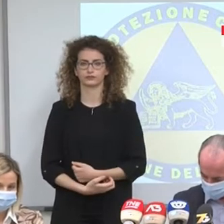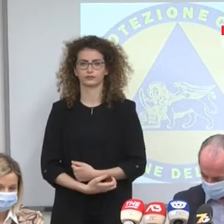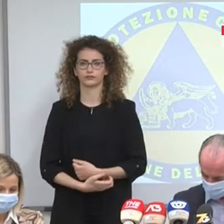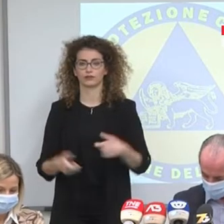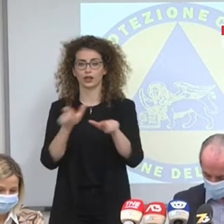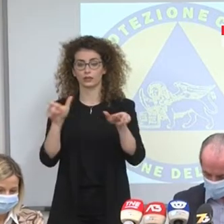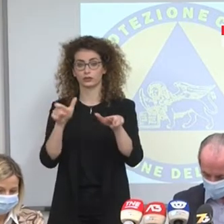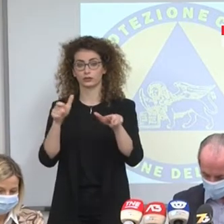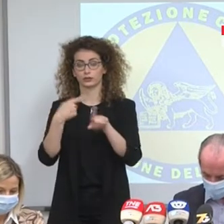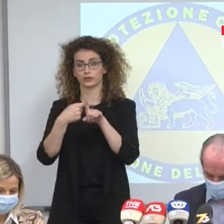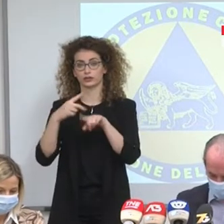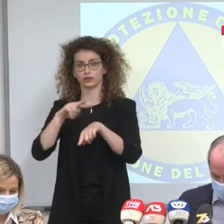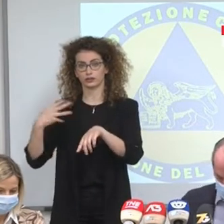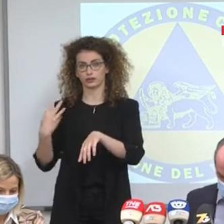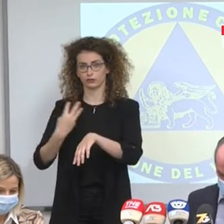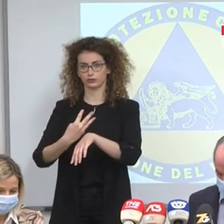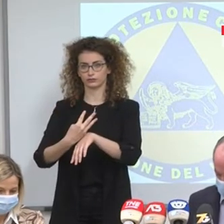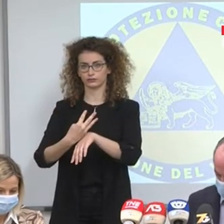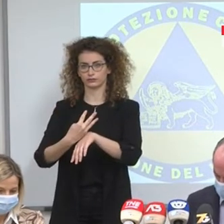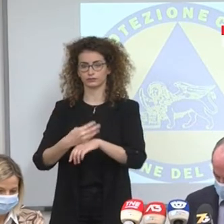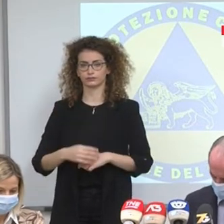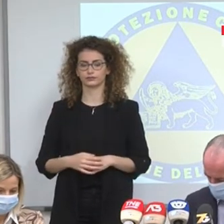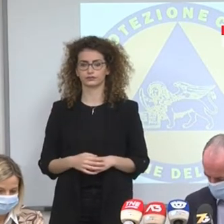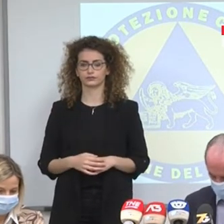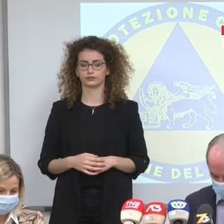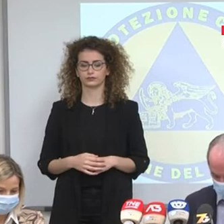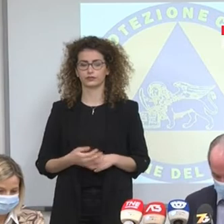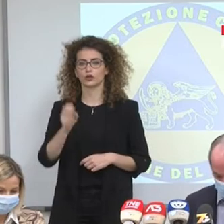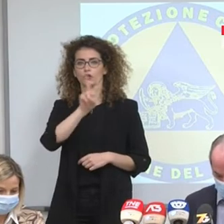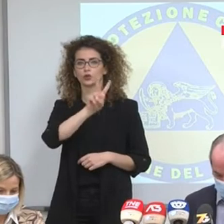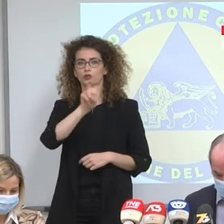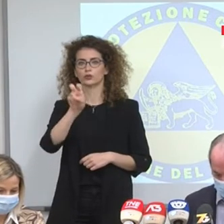I positivi delle ultime 24 ore sono